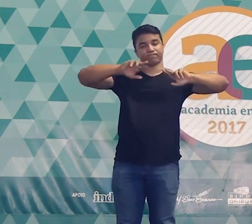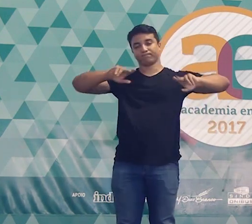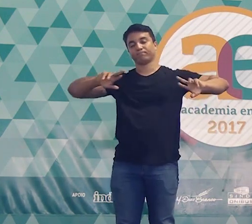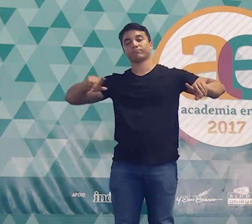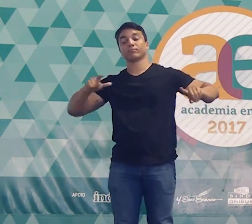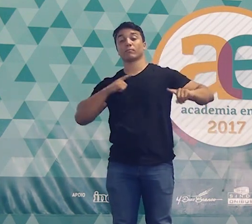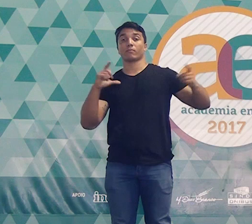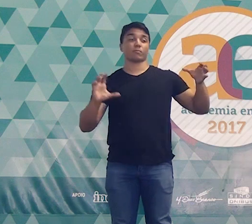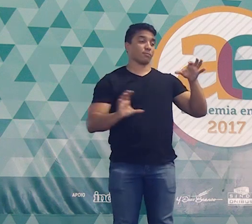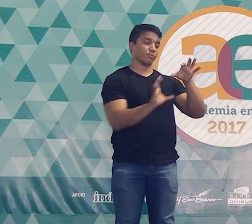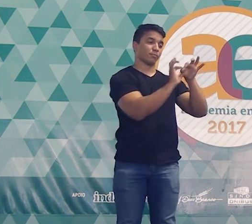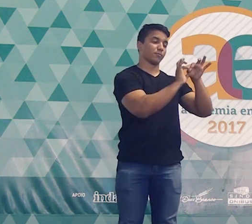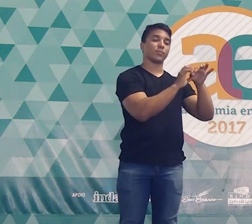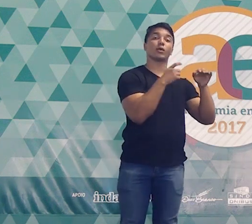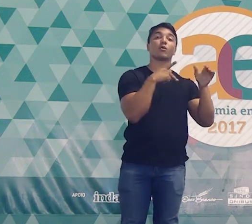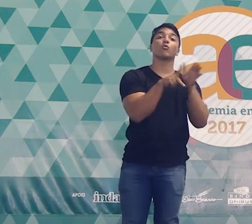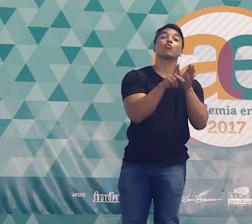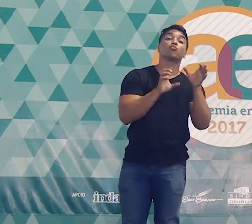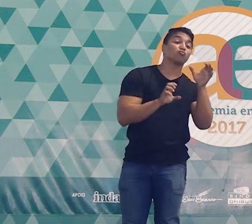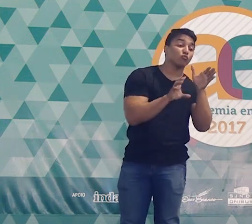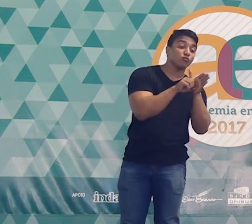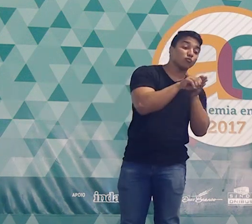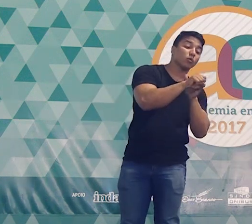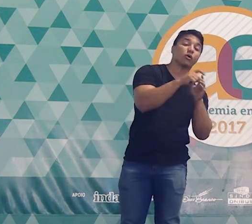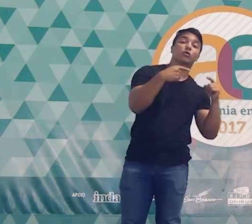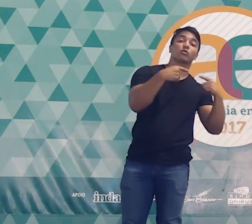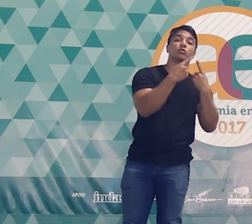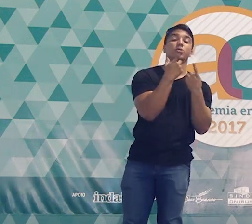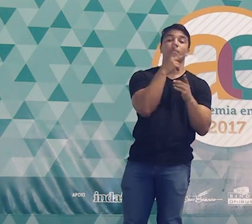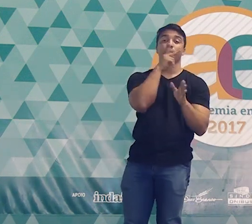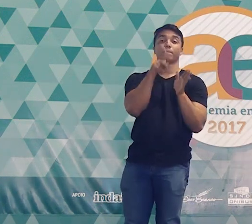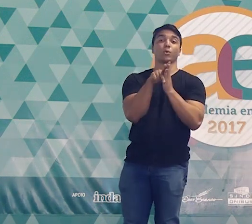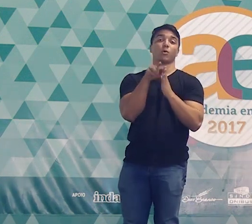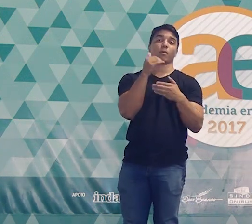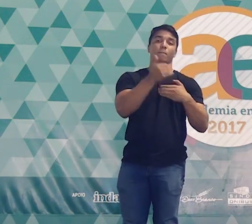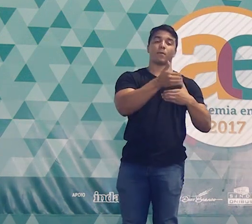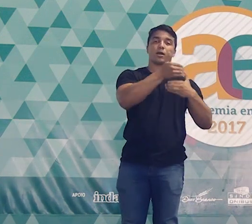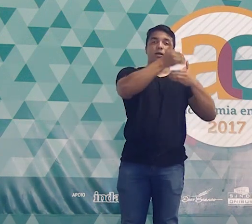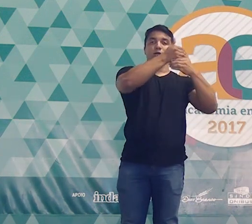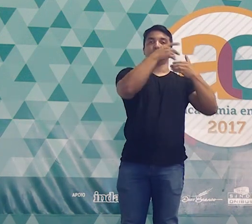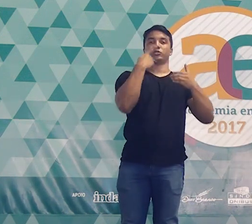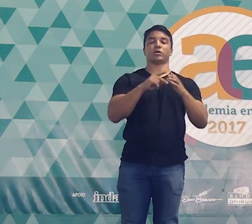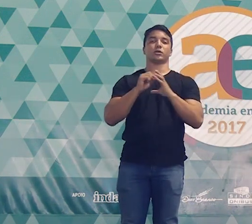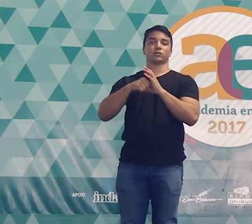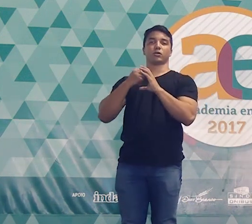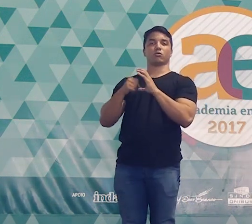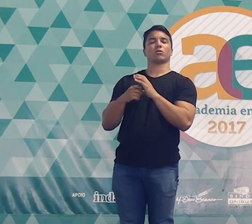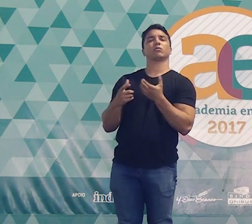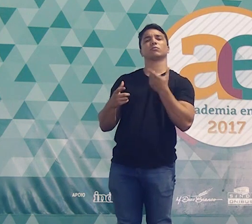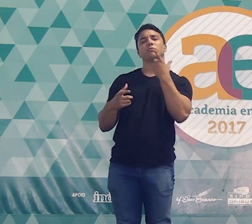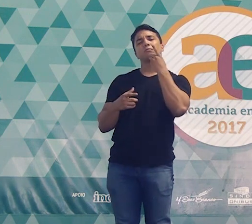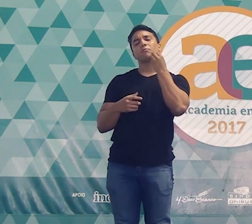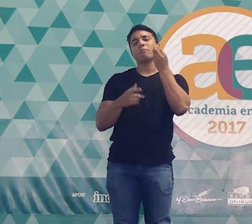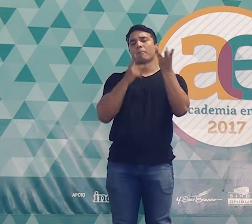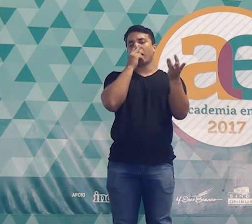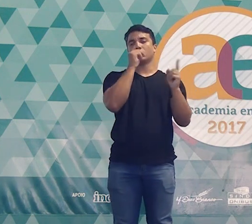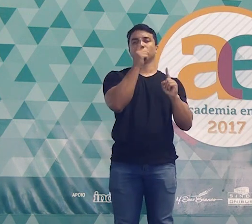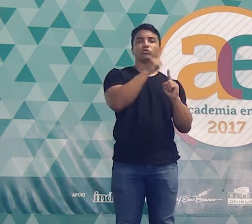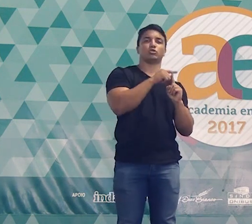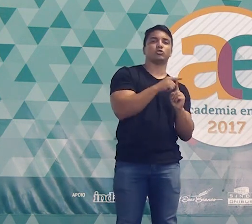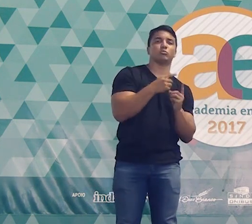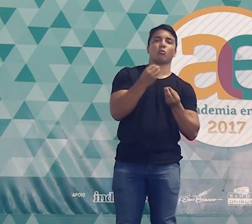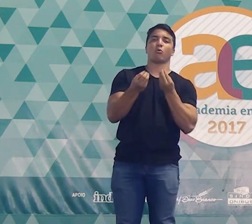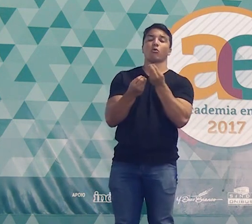e essa formação da bactéria é dada de acordo com a sua parede celular. Quem dá forma à bactéria é